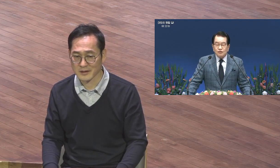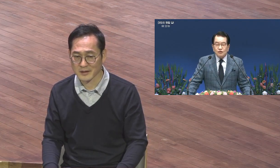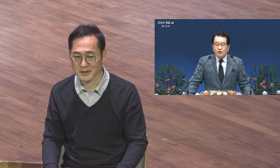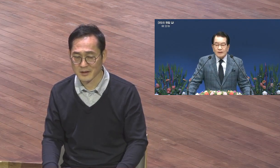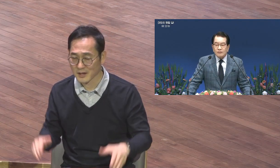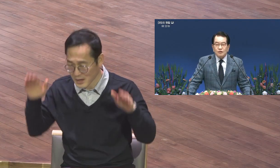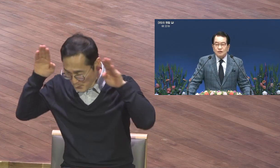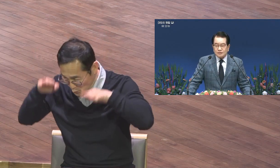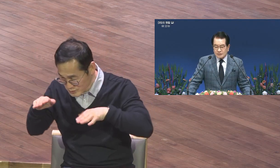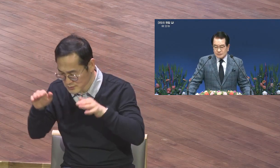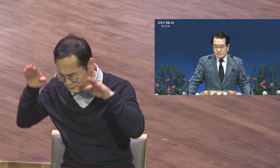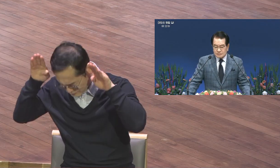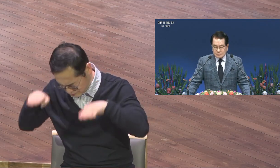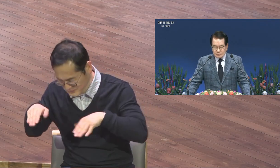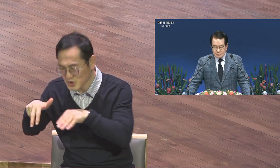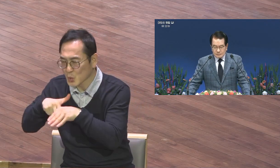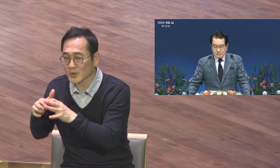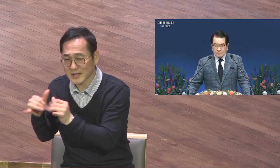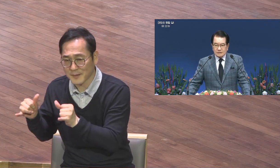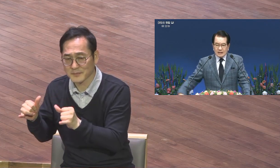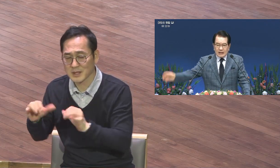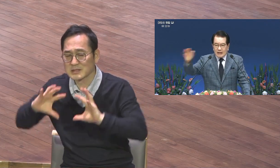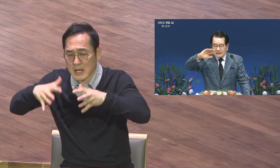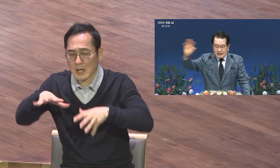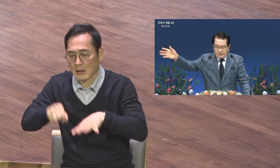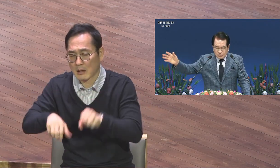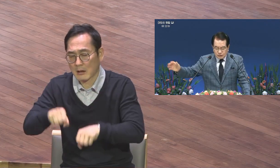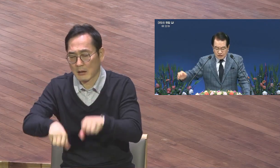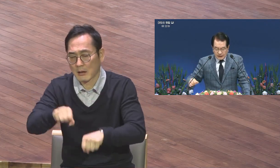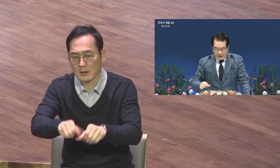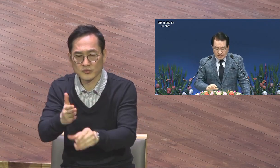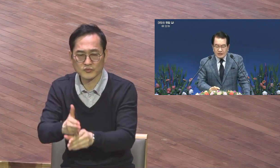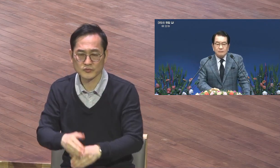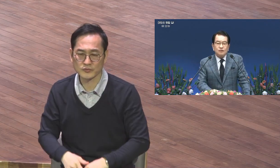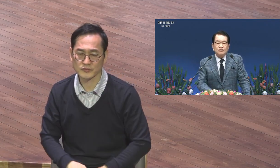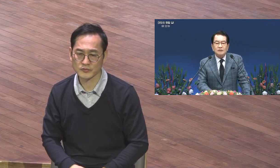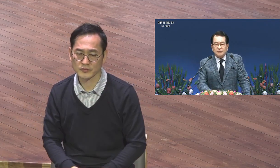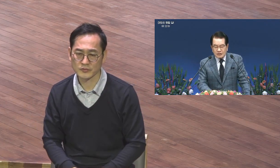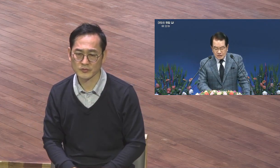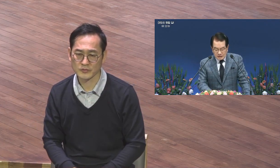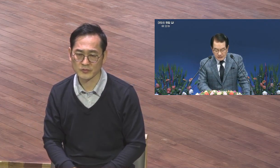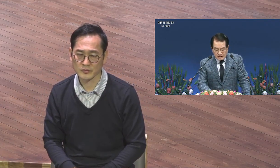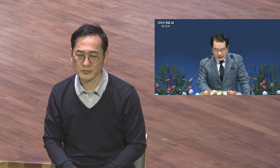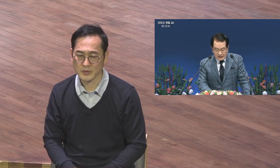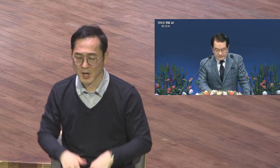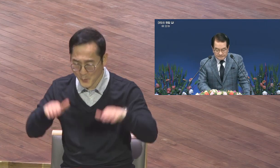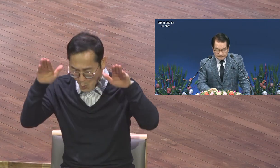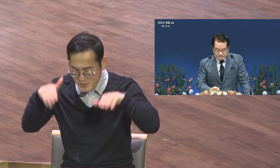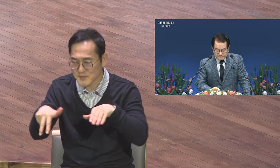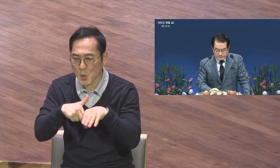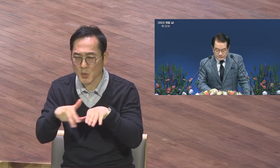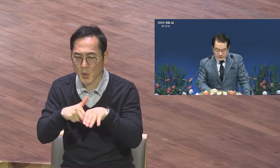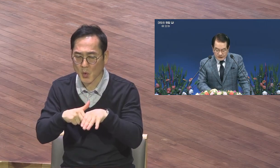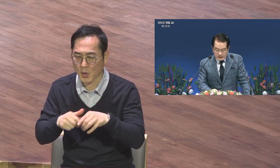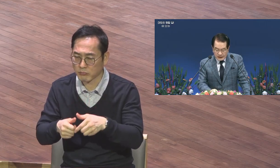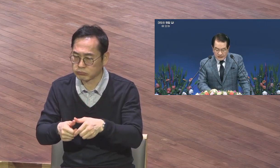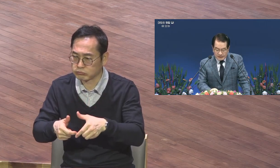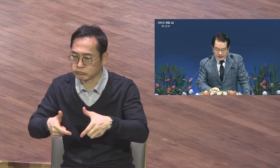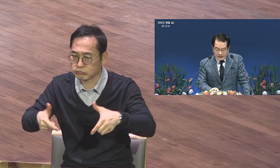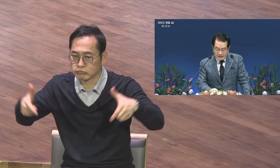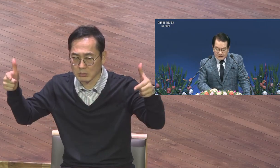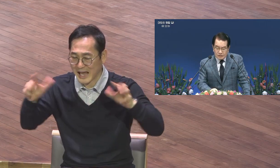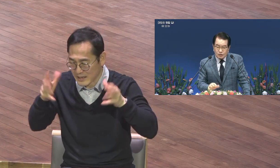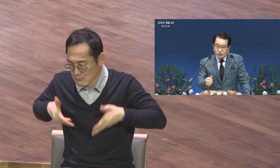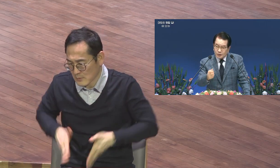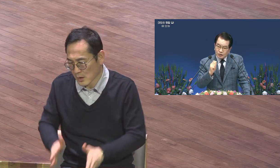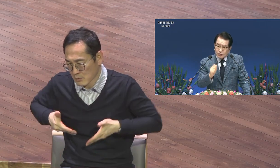영국인 눈 뜨고 봐도 볼 수 없어요. 싹 다민족들인데 무슬림들이에요. 거의 다 그렇게 아이를